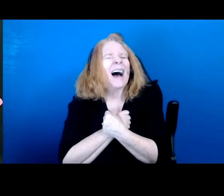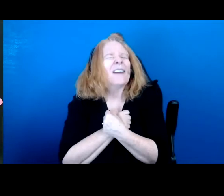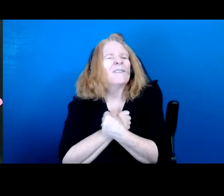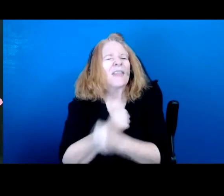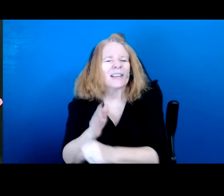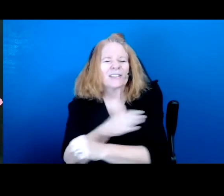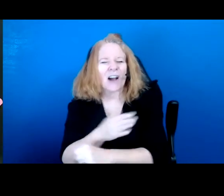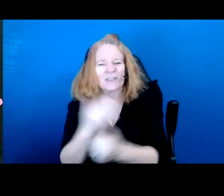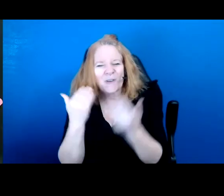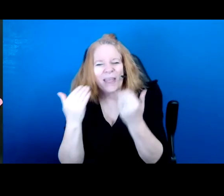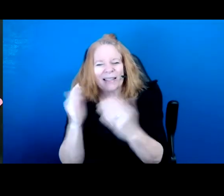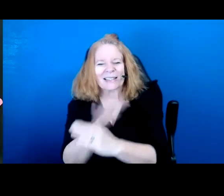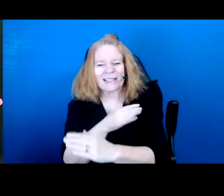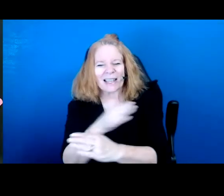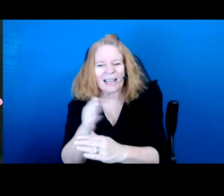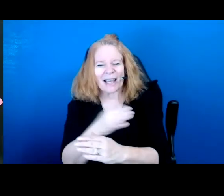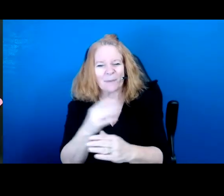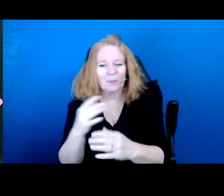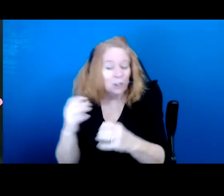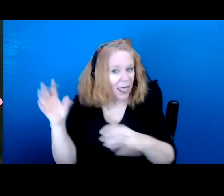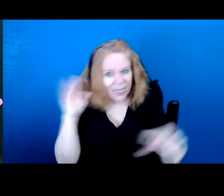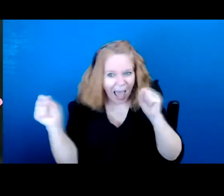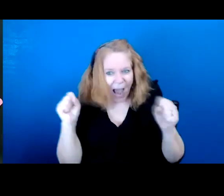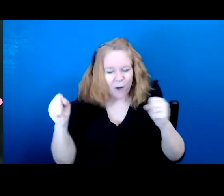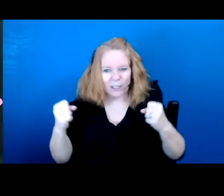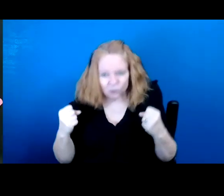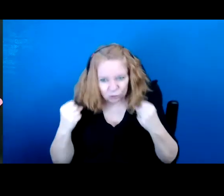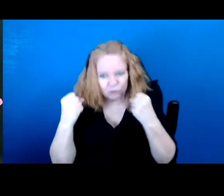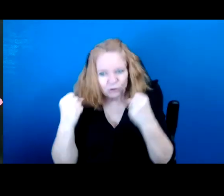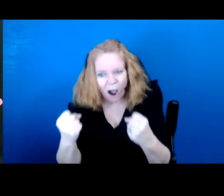cantar vamos a cantar la bien fuerte